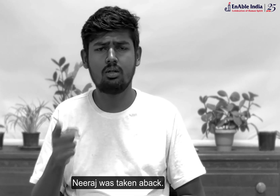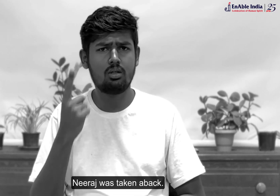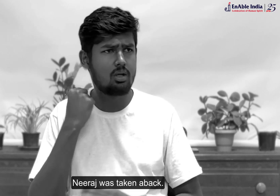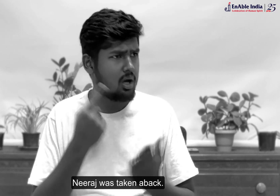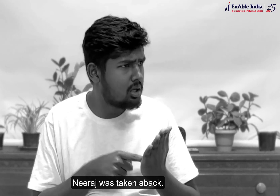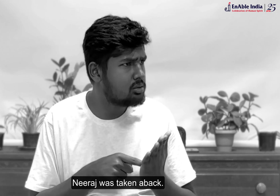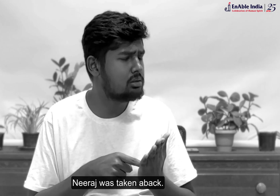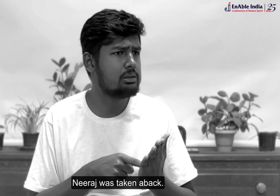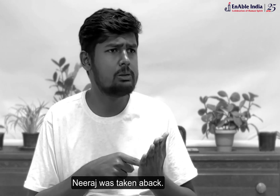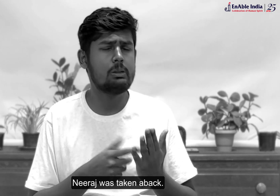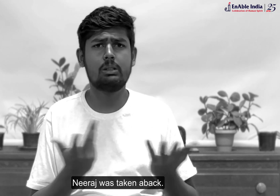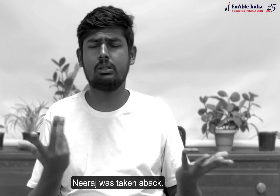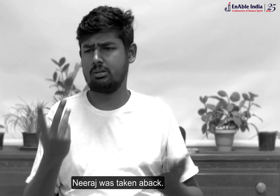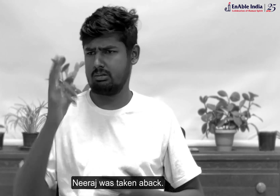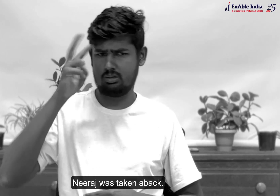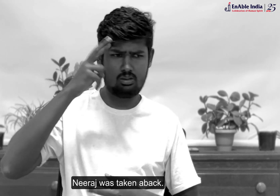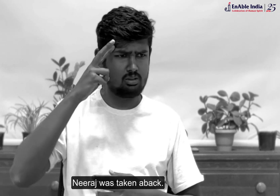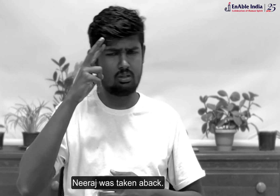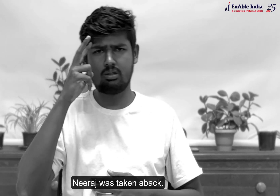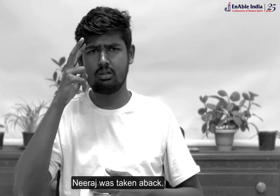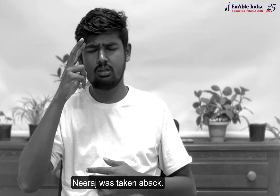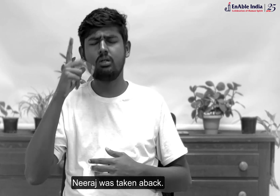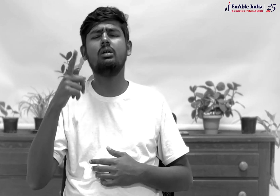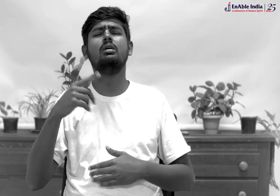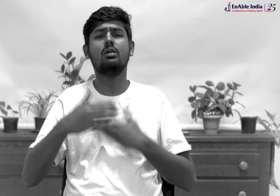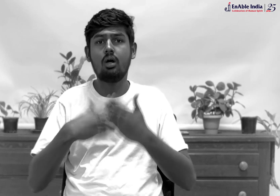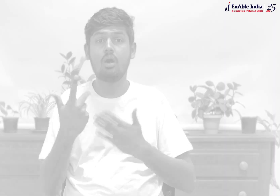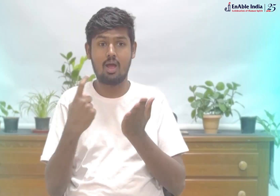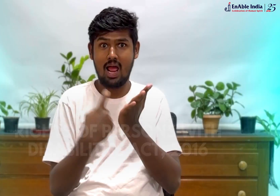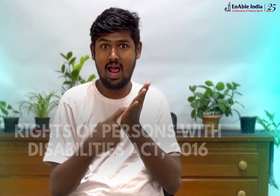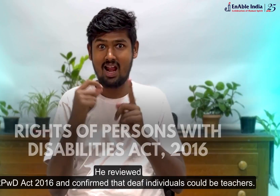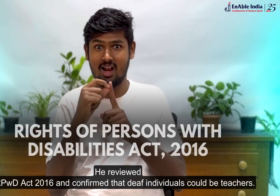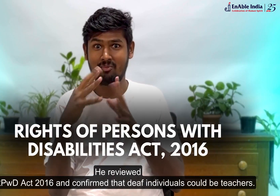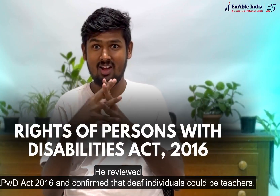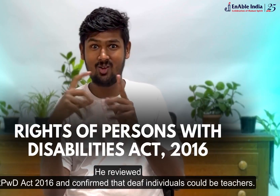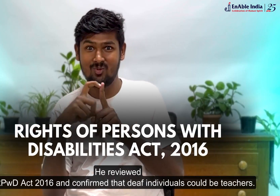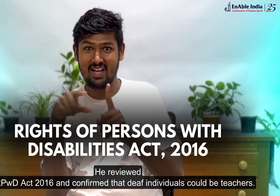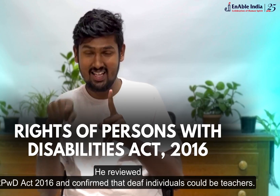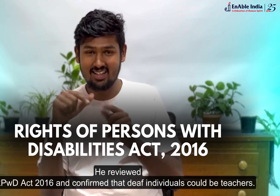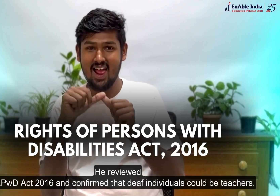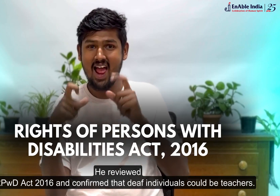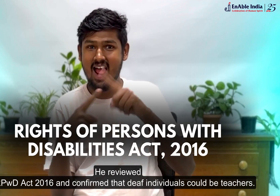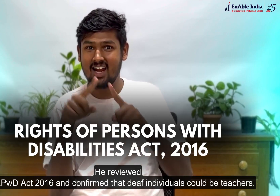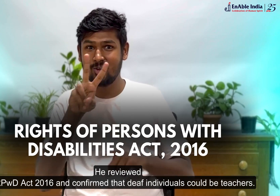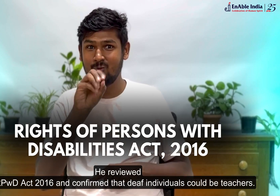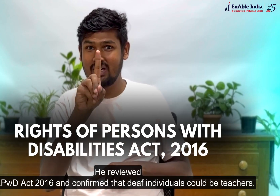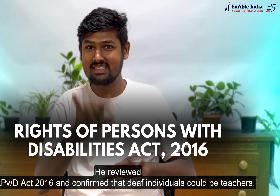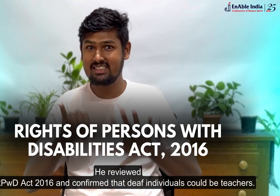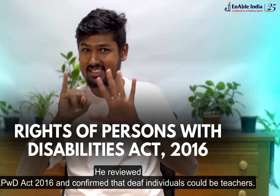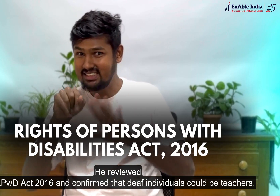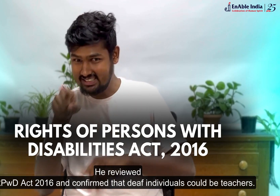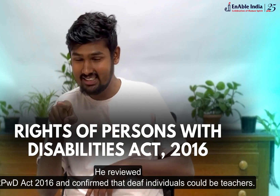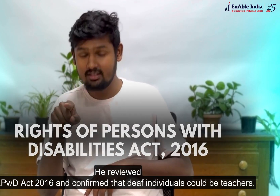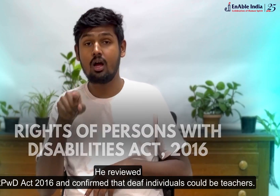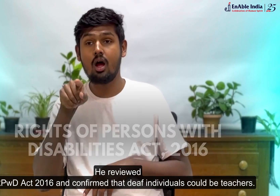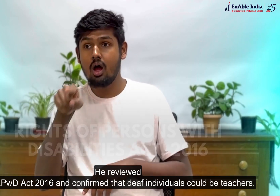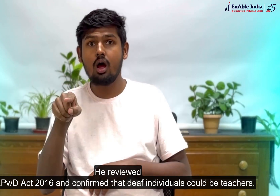बजाय मौखिक वाद का अभ्यास किया जाना चाहिए। नीरज अचंभित रह गया। उन्होंने आरपीडब्ल्यूडी